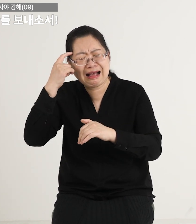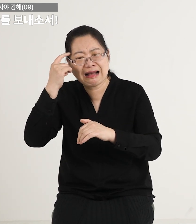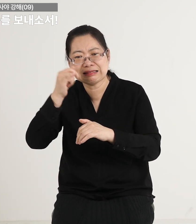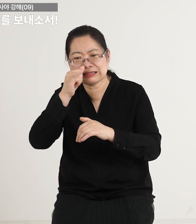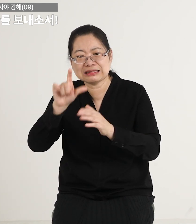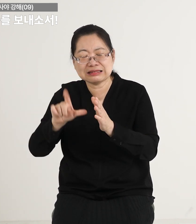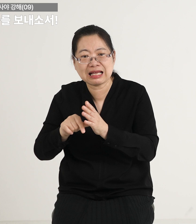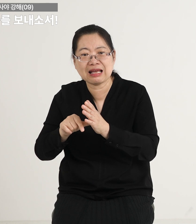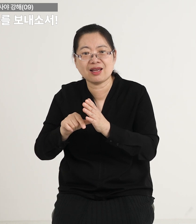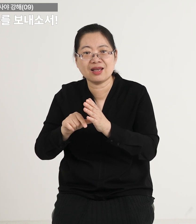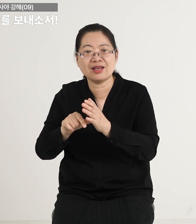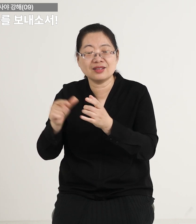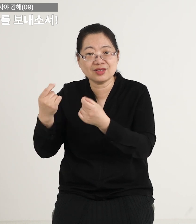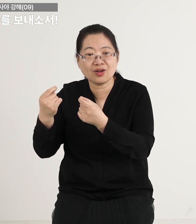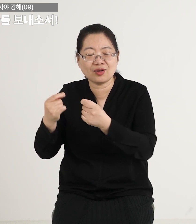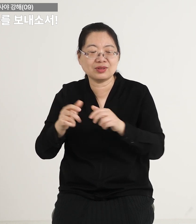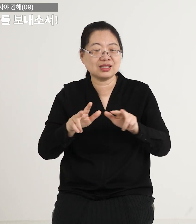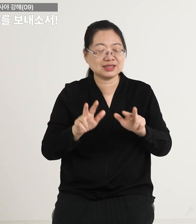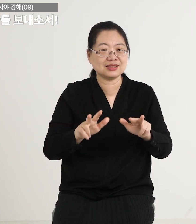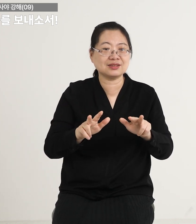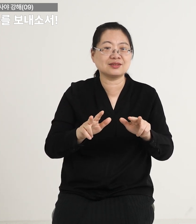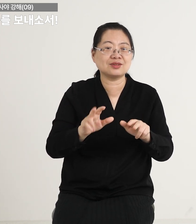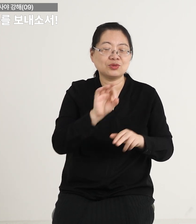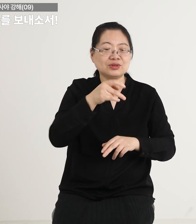사람이 성전에 들어가 앉아요.